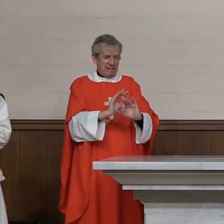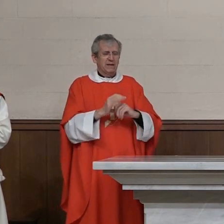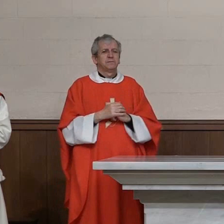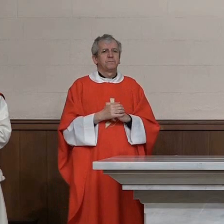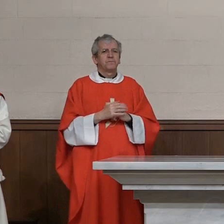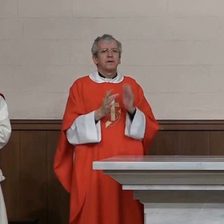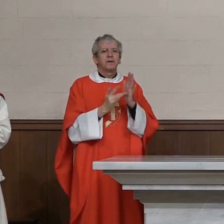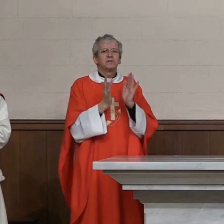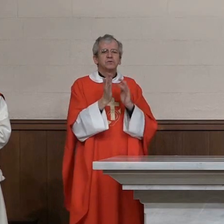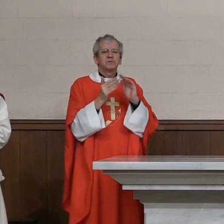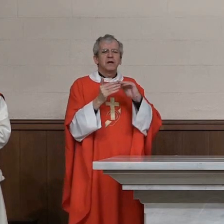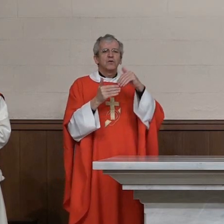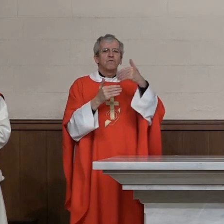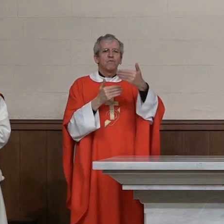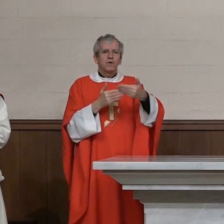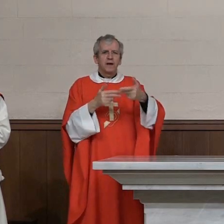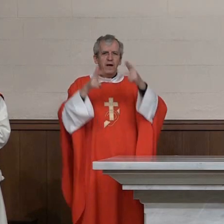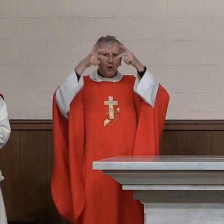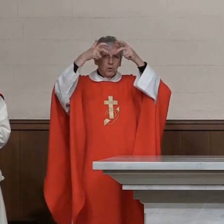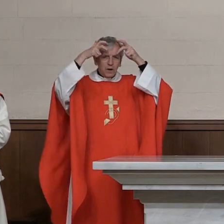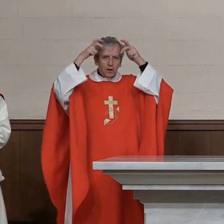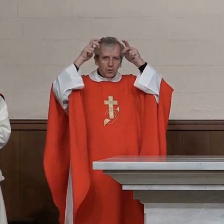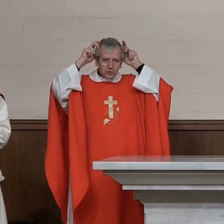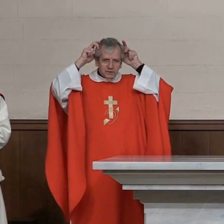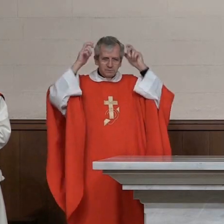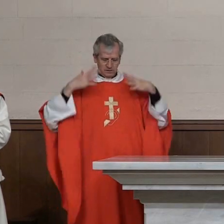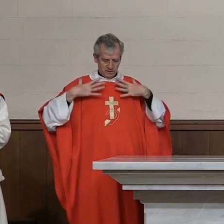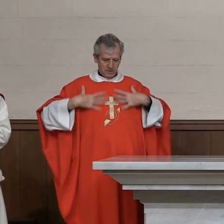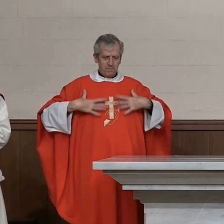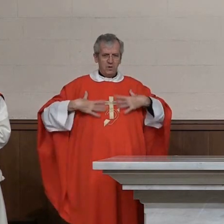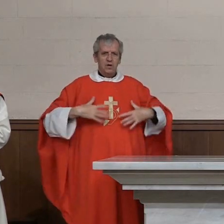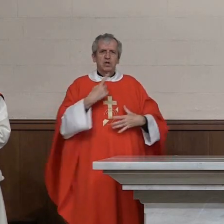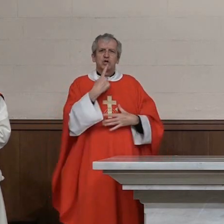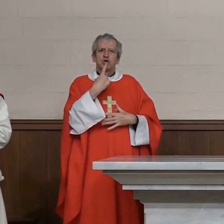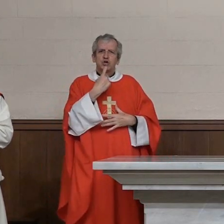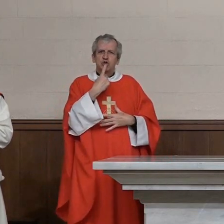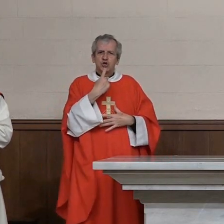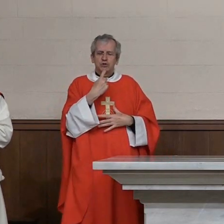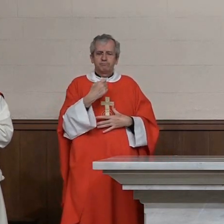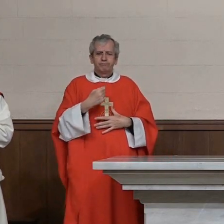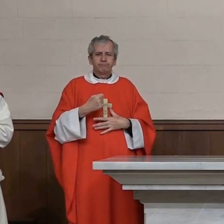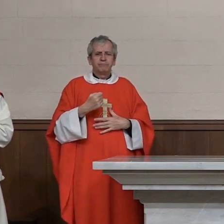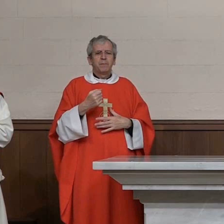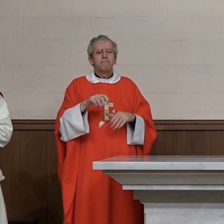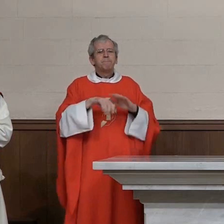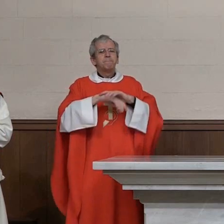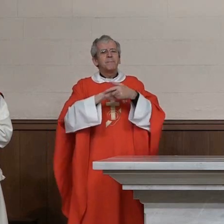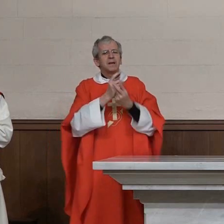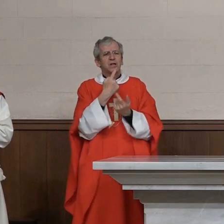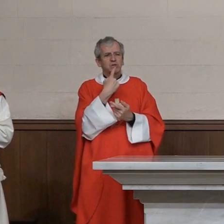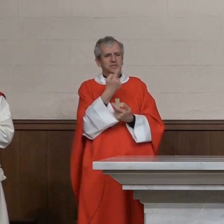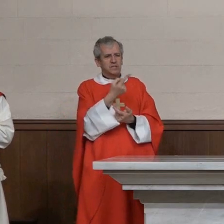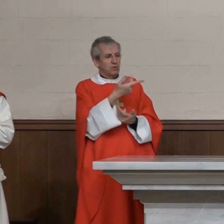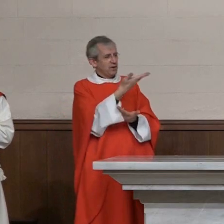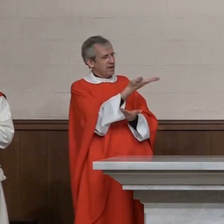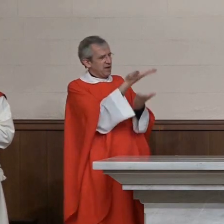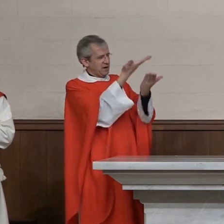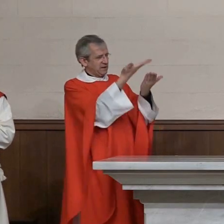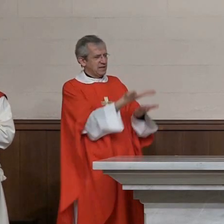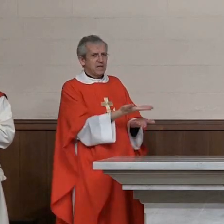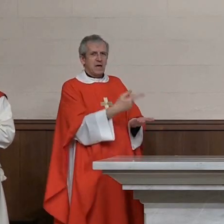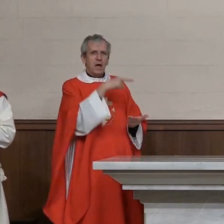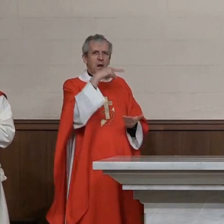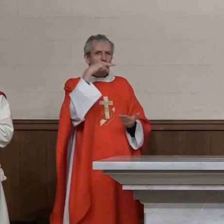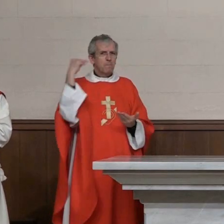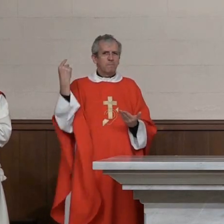afuera, llevando la corona de espinas y el manto de color púrpura. Pilatos les dijo: He aquí al